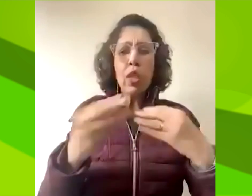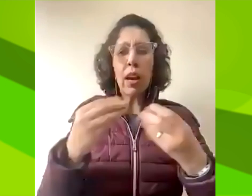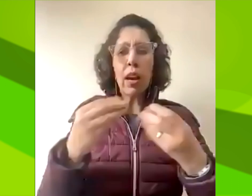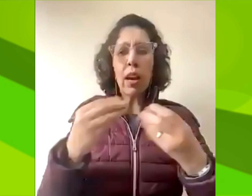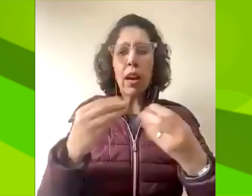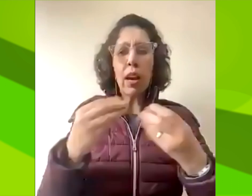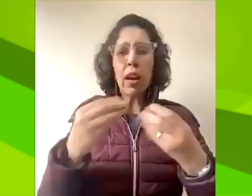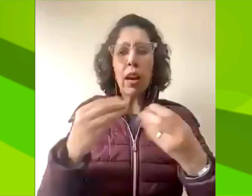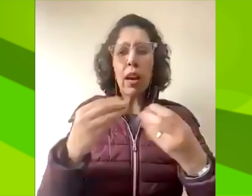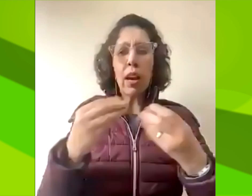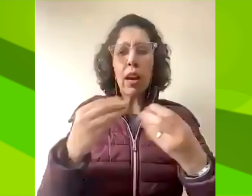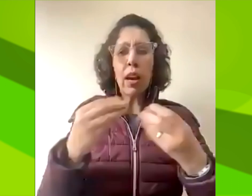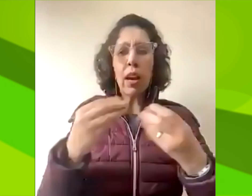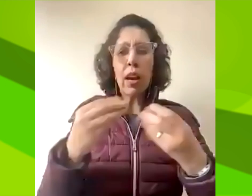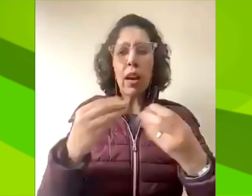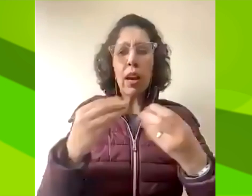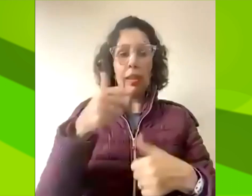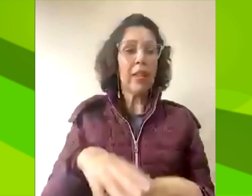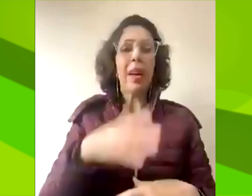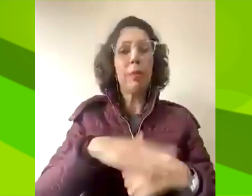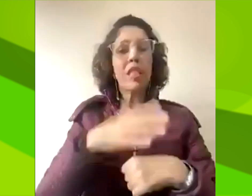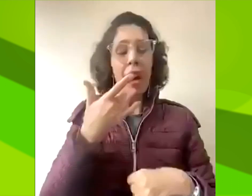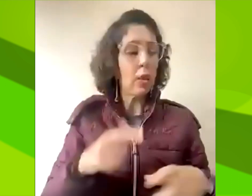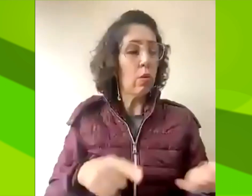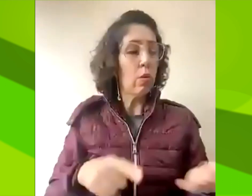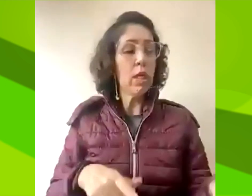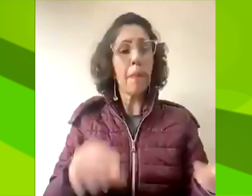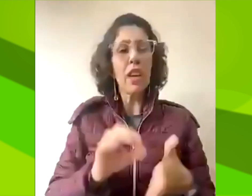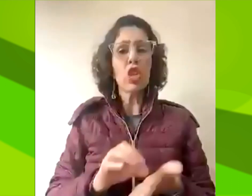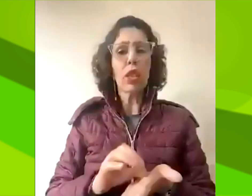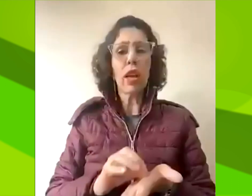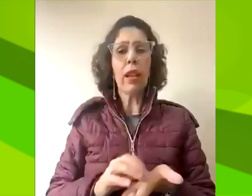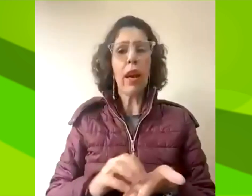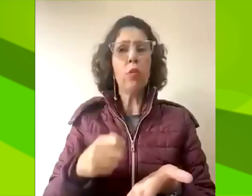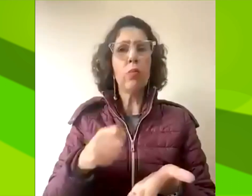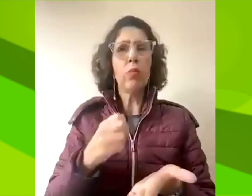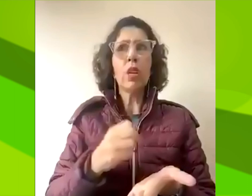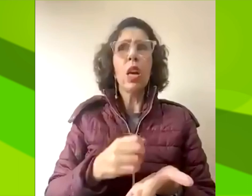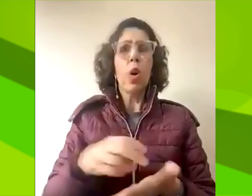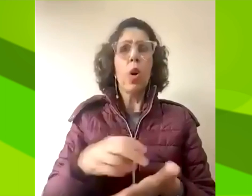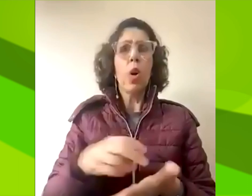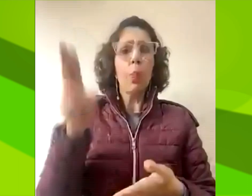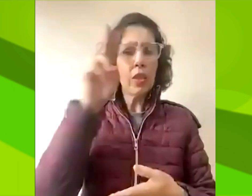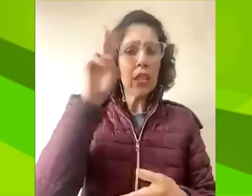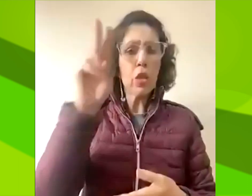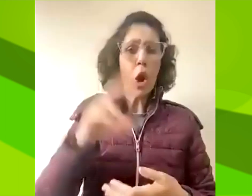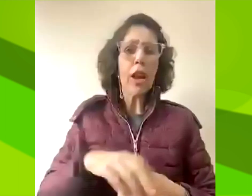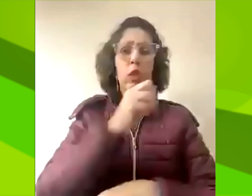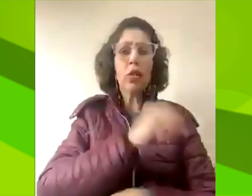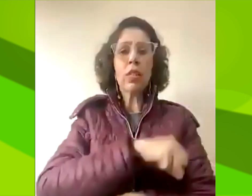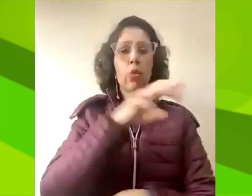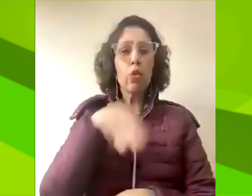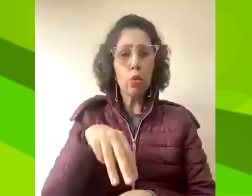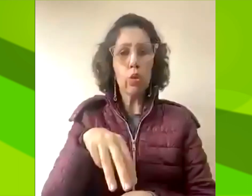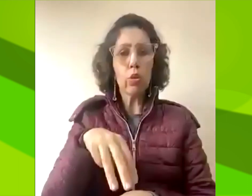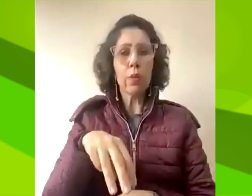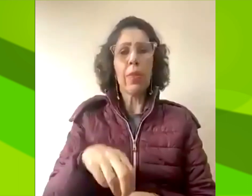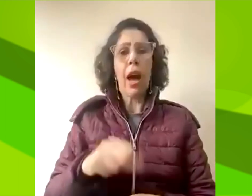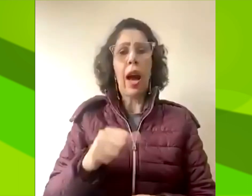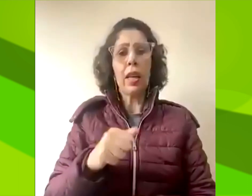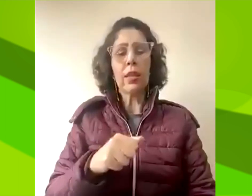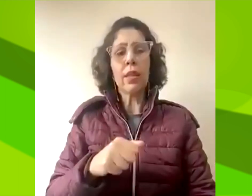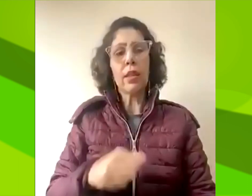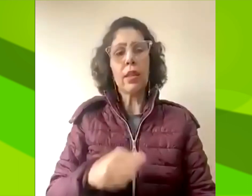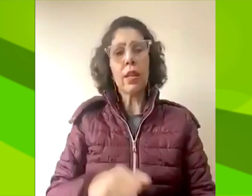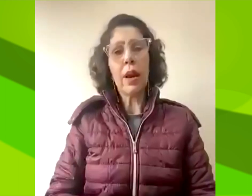dos atletas, é mais fácil. E também a gente tem, né, um pouco da história da Associação dos Surdos